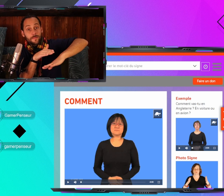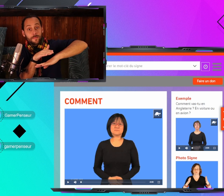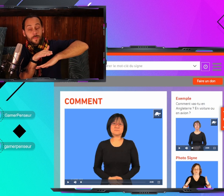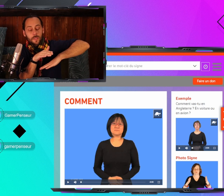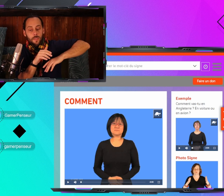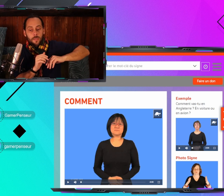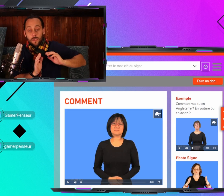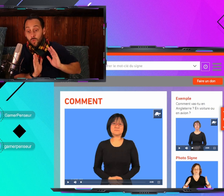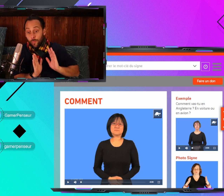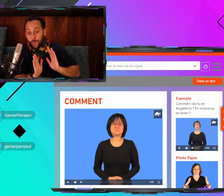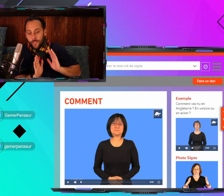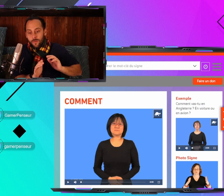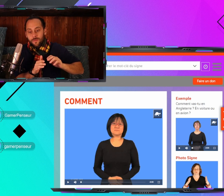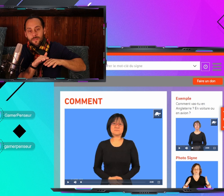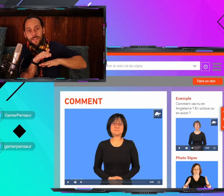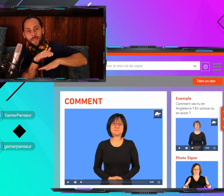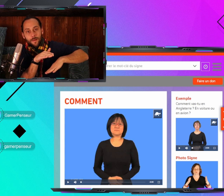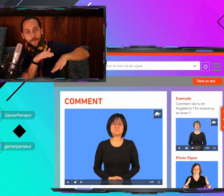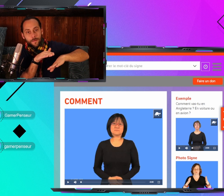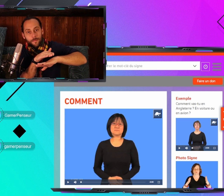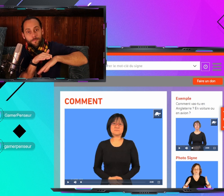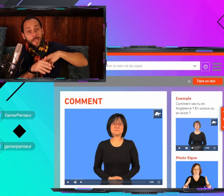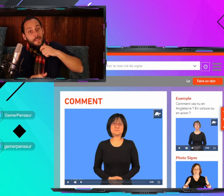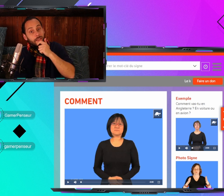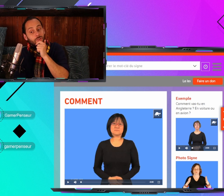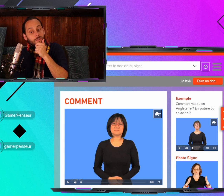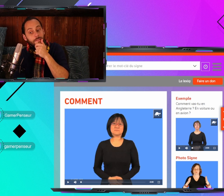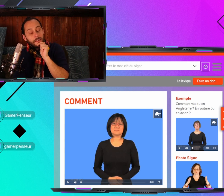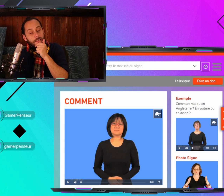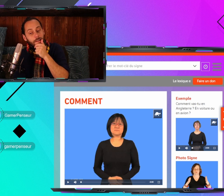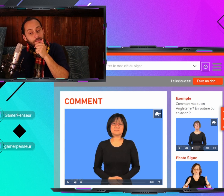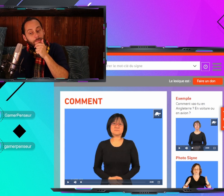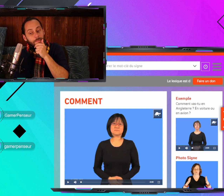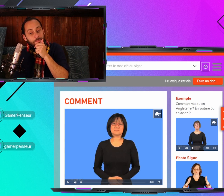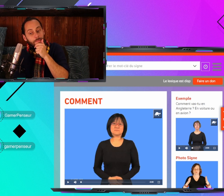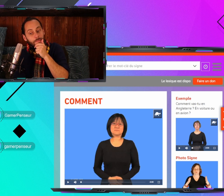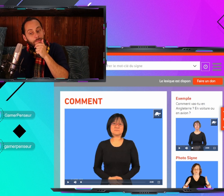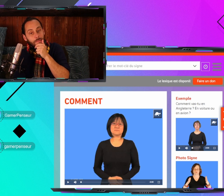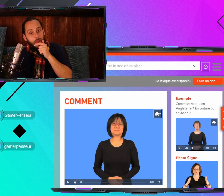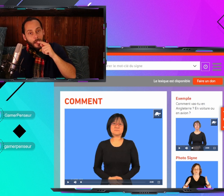pays. Donc peut-être que ce serait pays Angleterre.